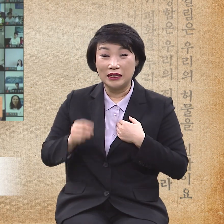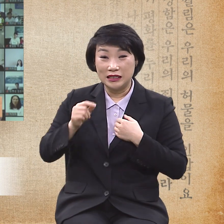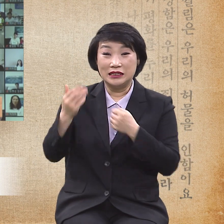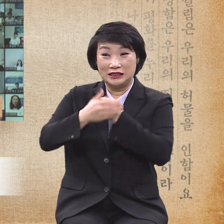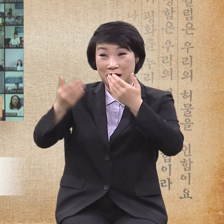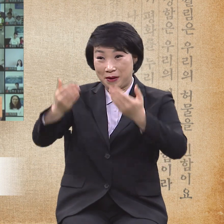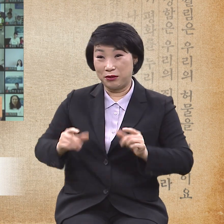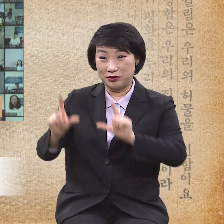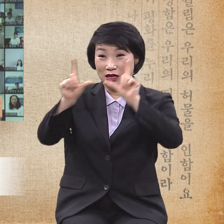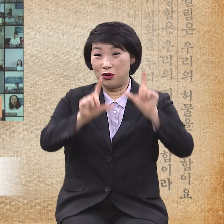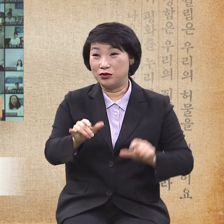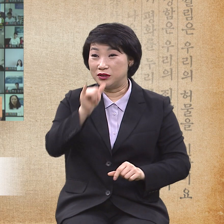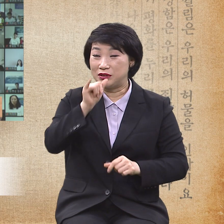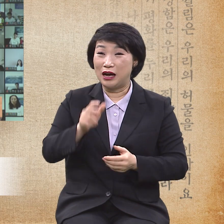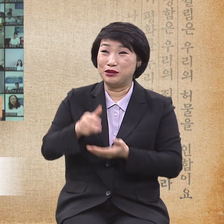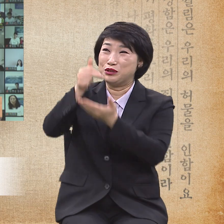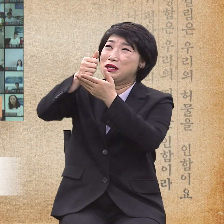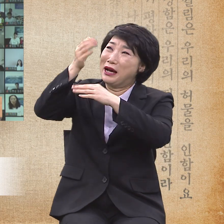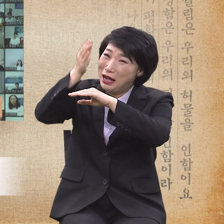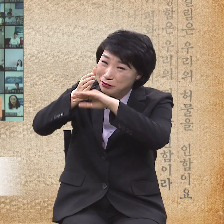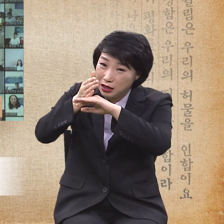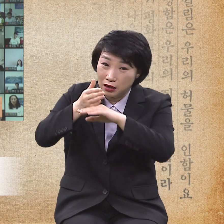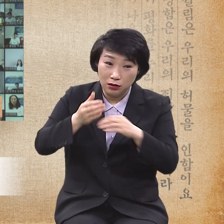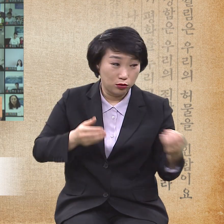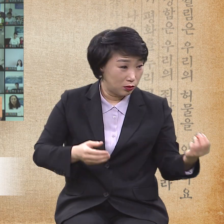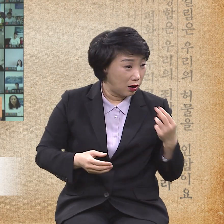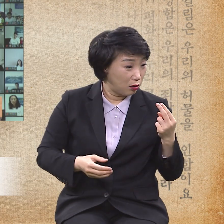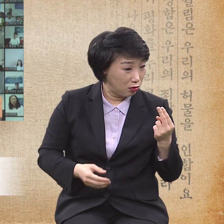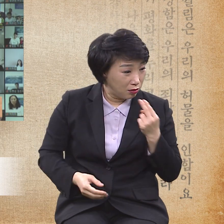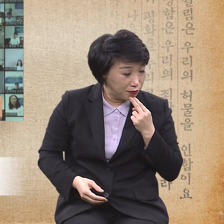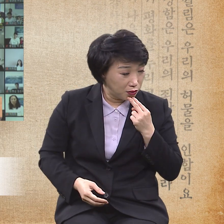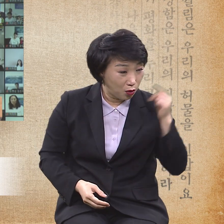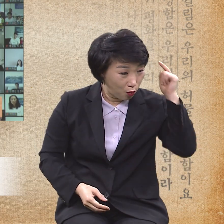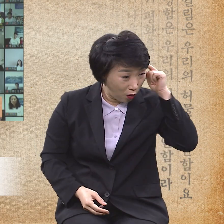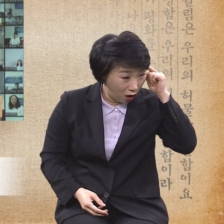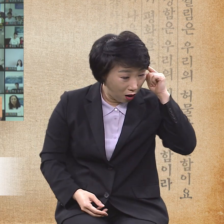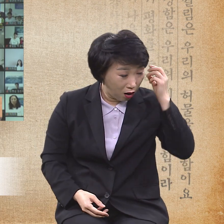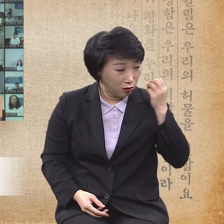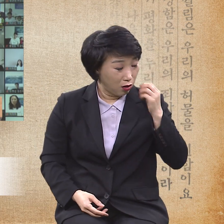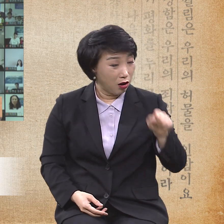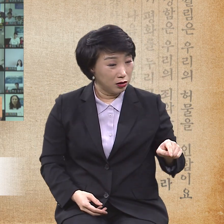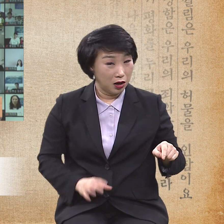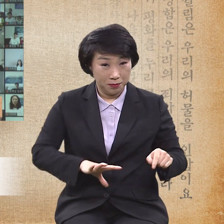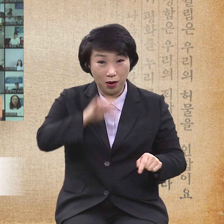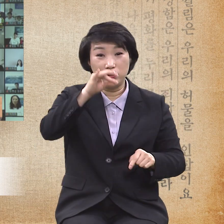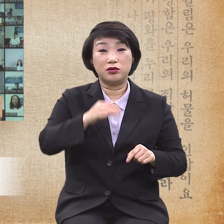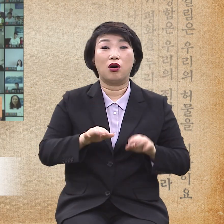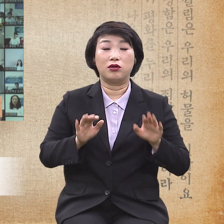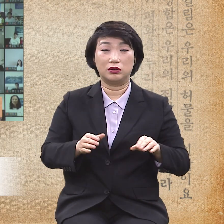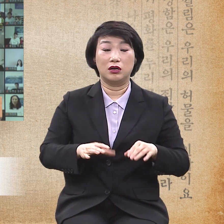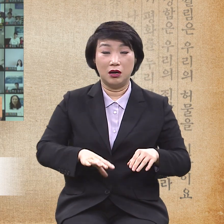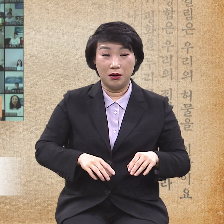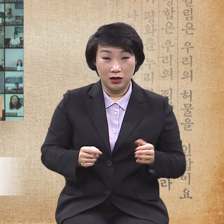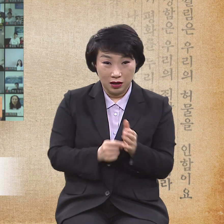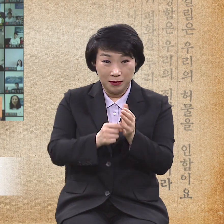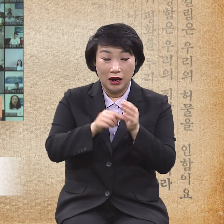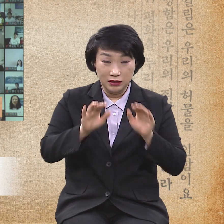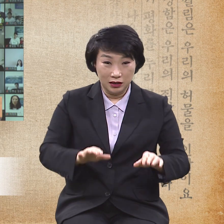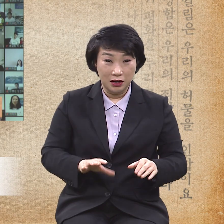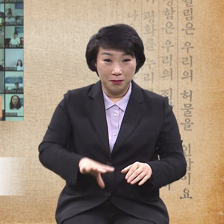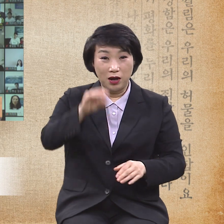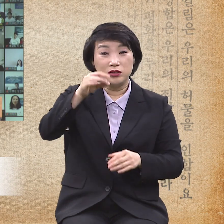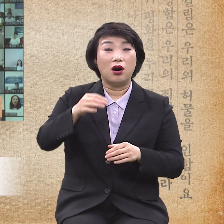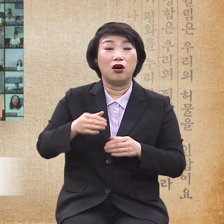이런 은혜를 입고 사니 주님 감사합니다. 어찌 먼저 해야 할 우선될